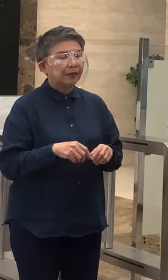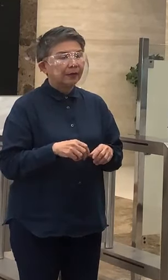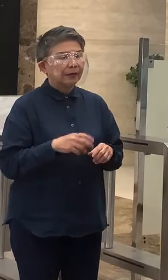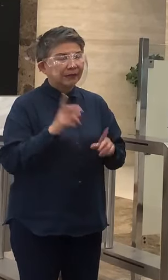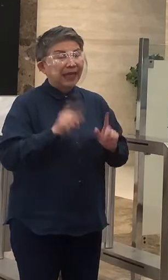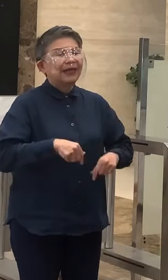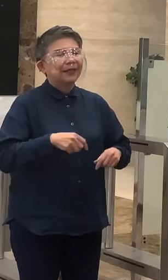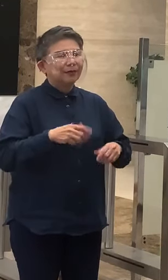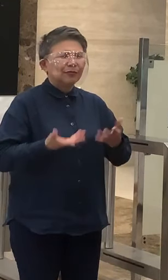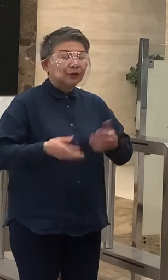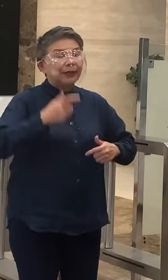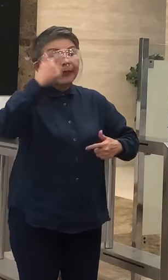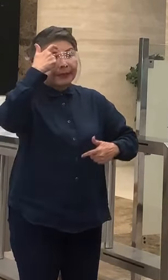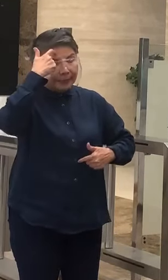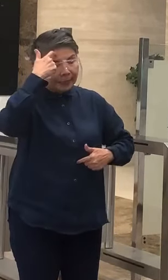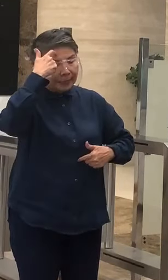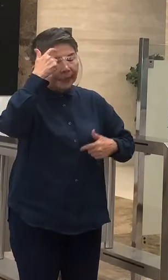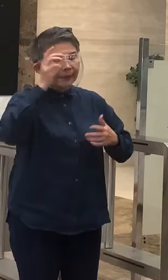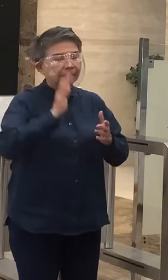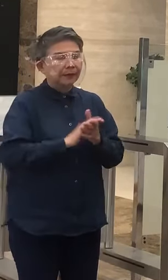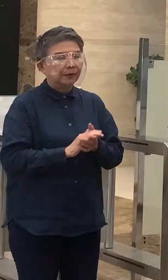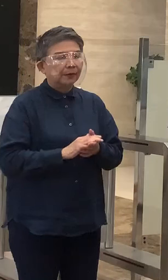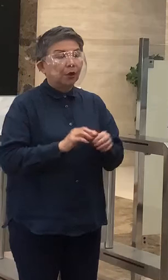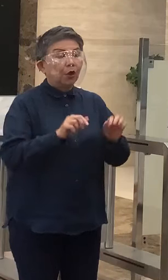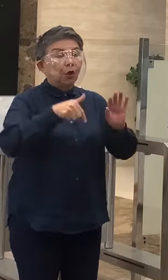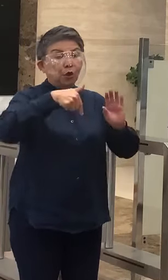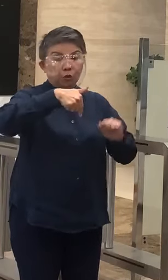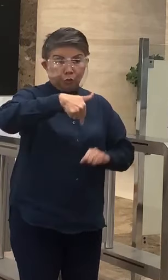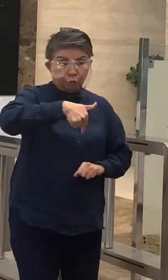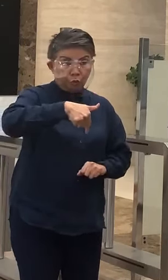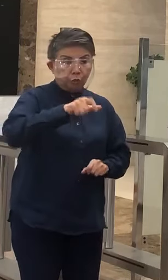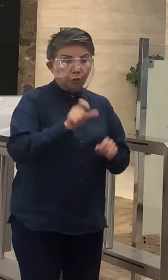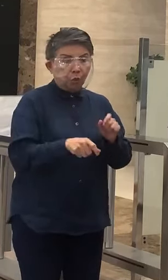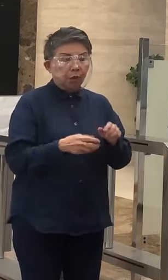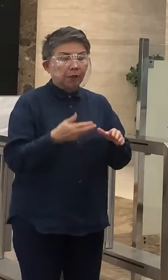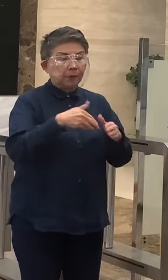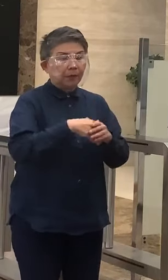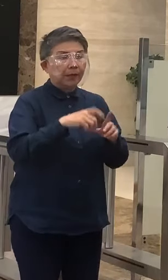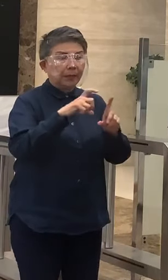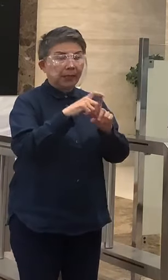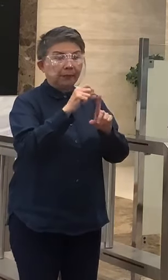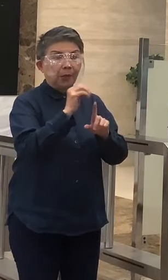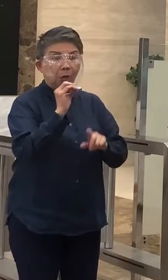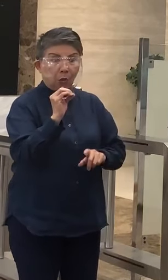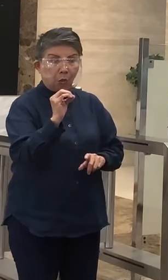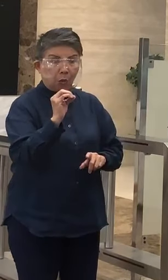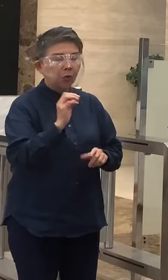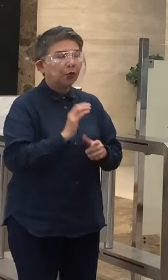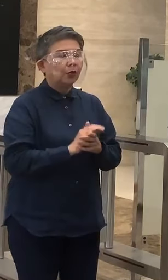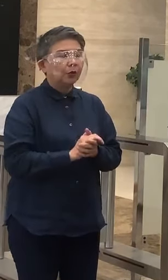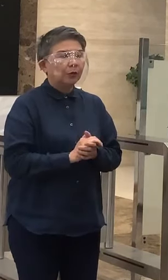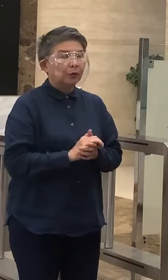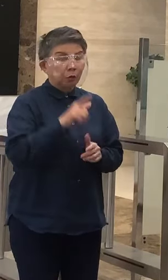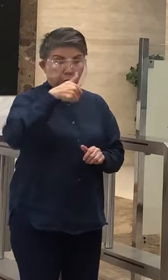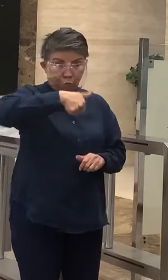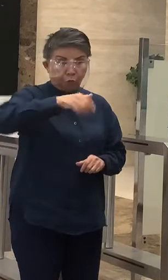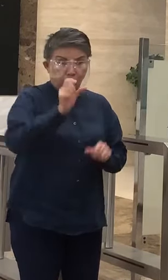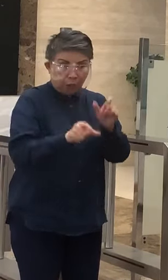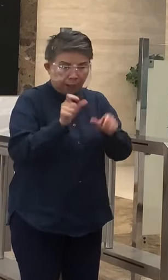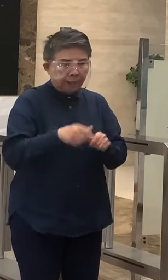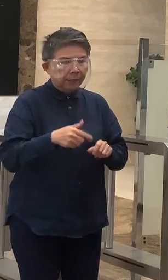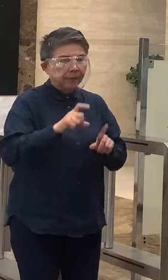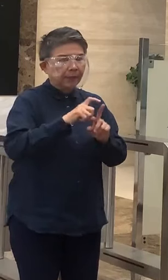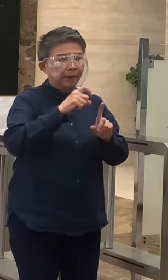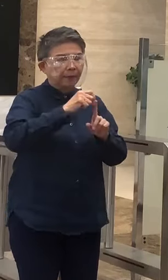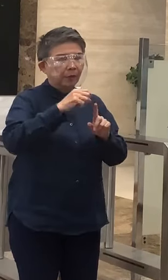tersangka katagori tersangka q7 masukkan naluri bingung kemudian